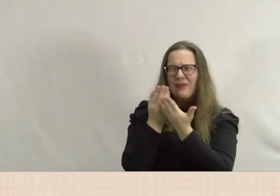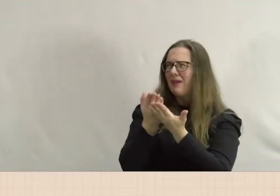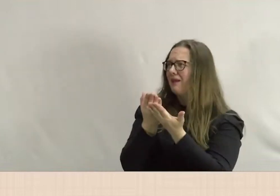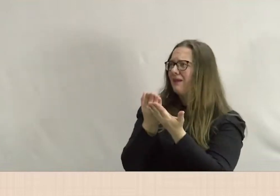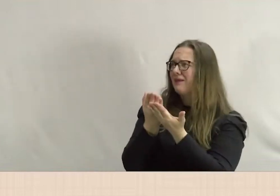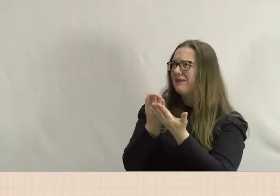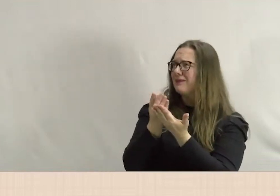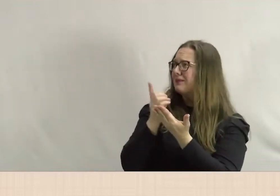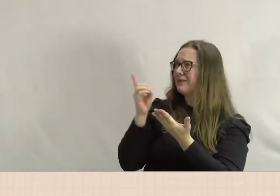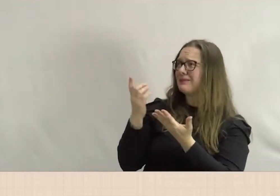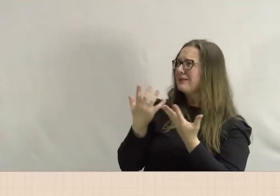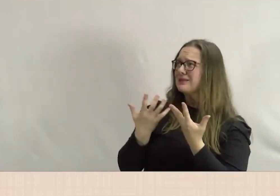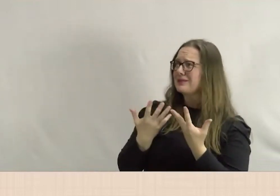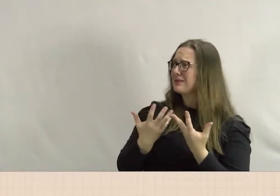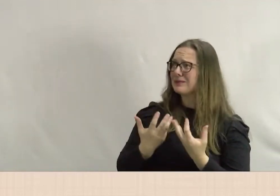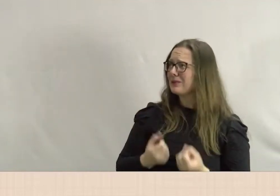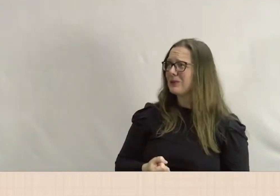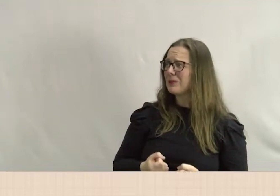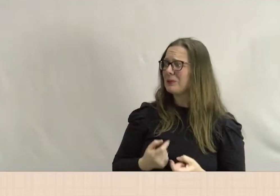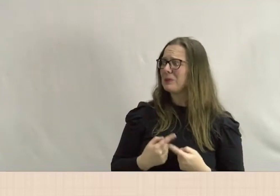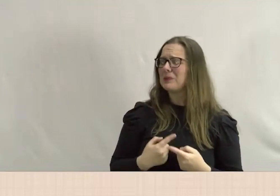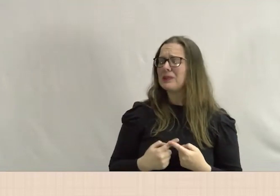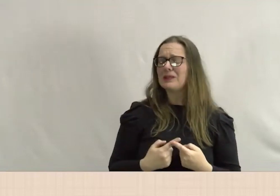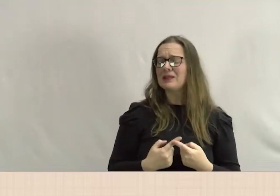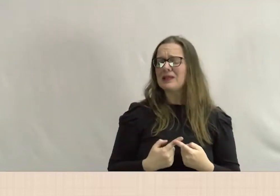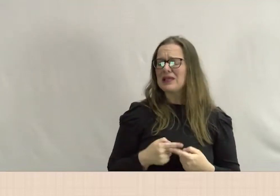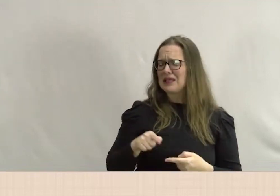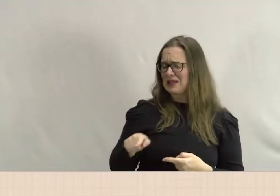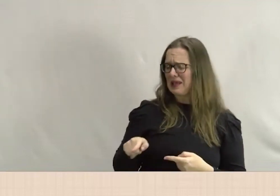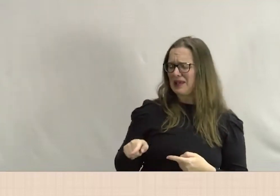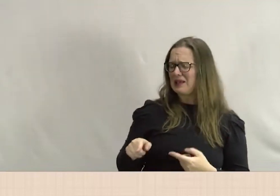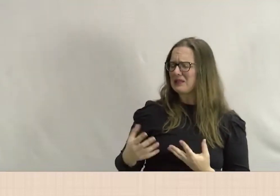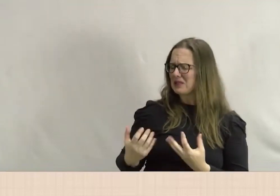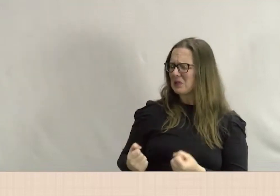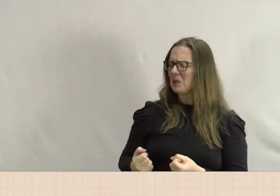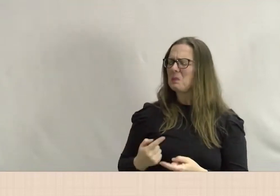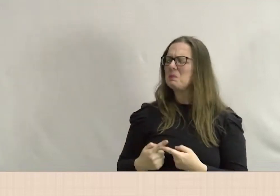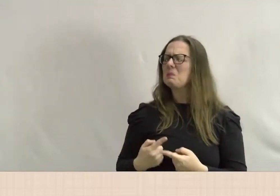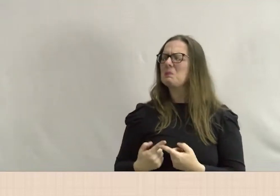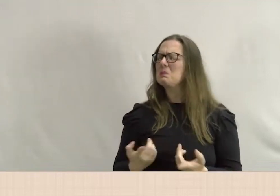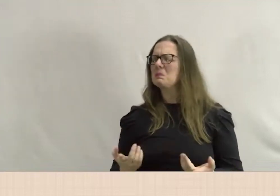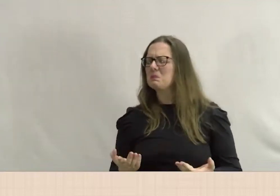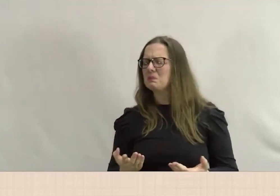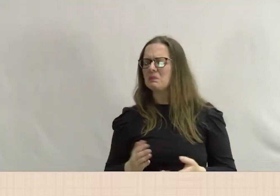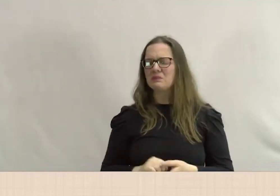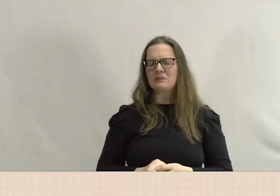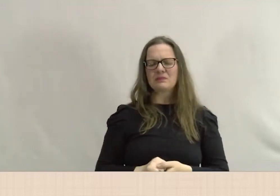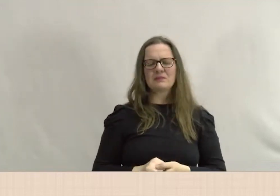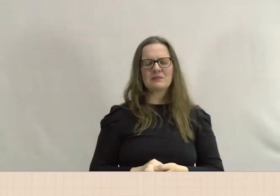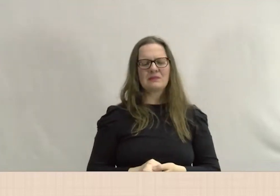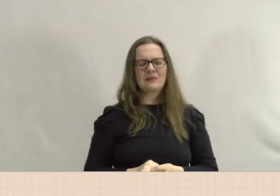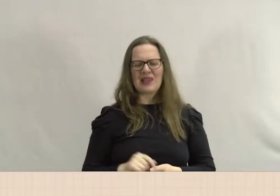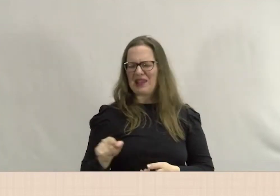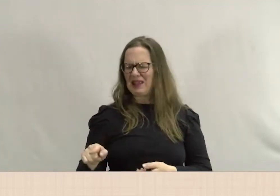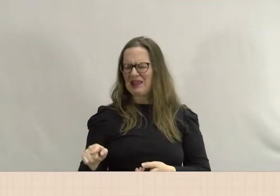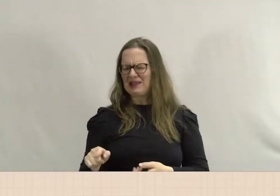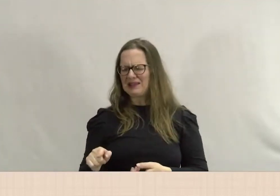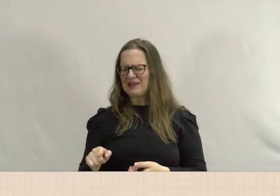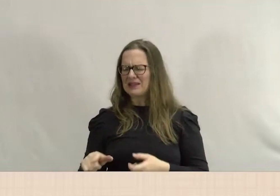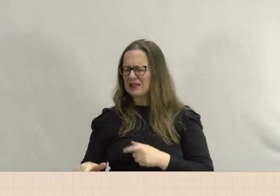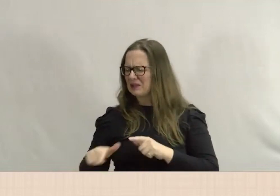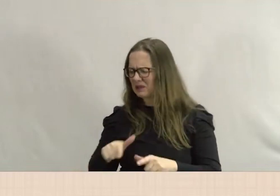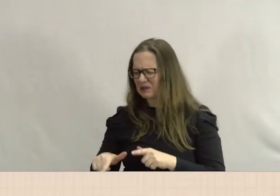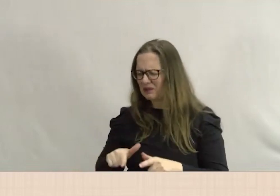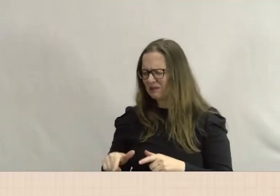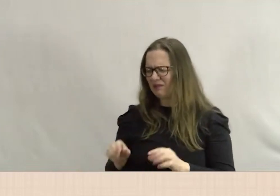se agrada do meu irmão, que talvez não tenha esse trabalho árduo de trabalhar na terra como eu.